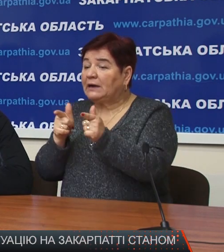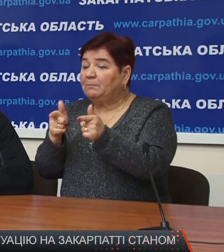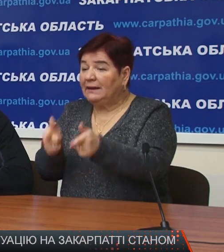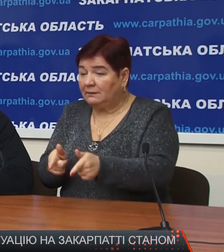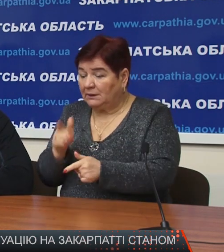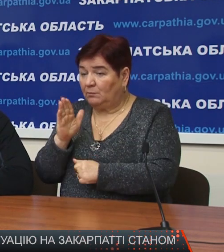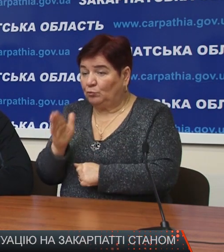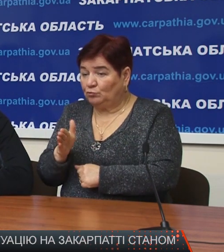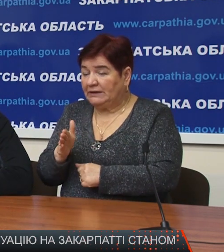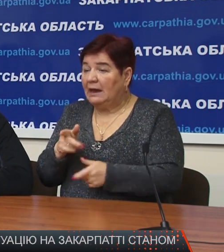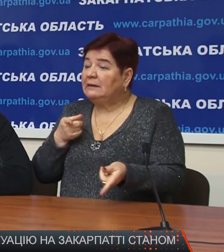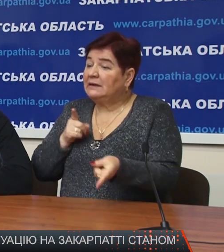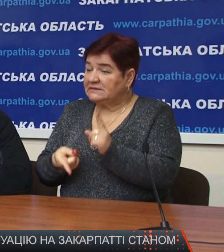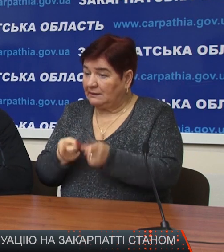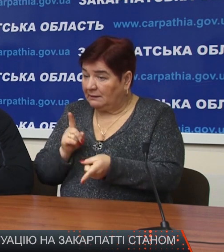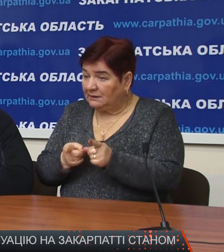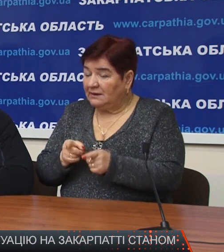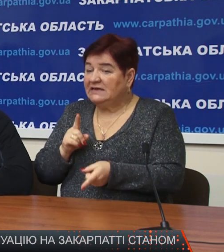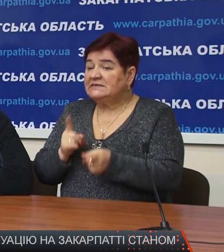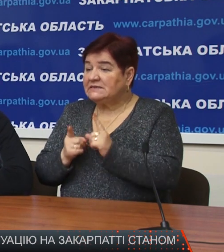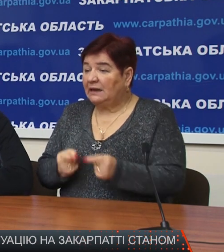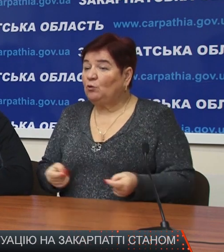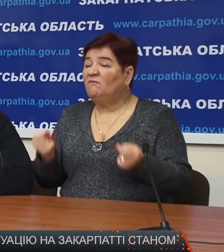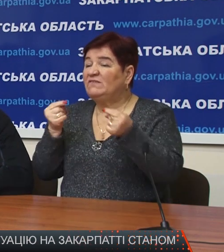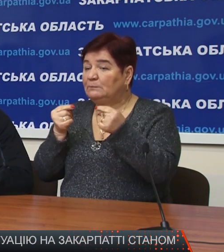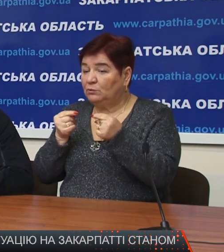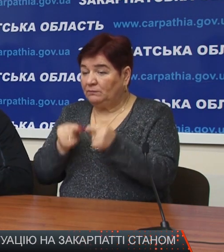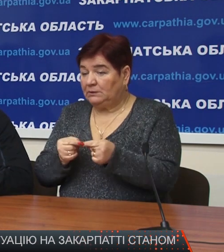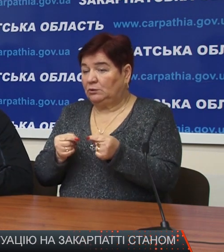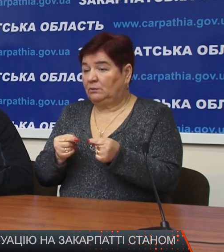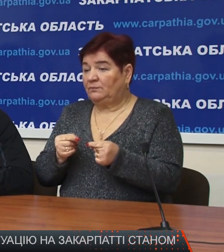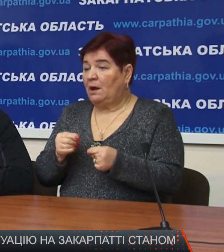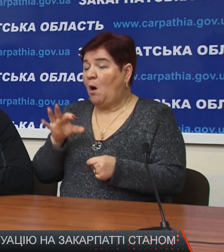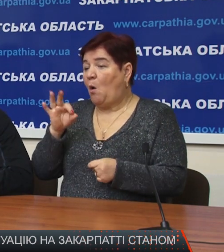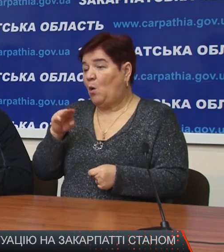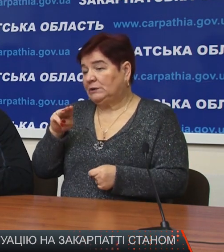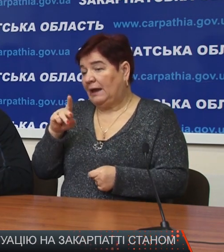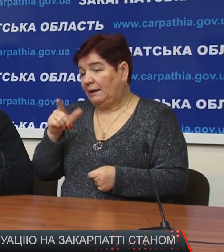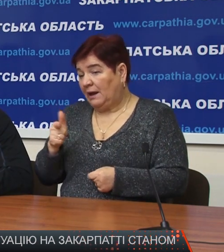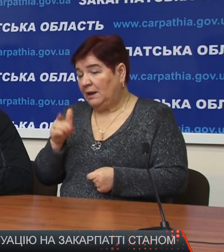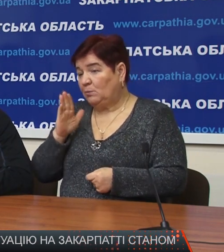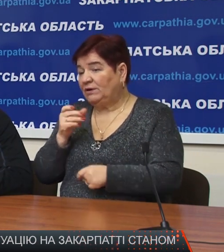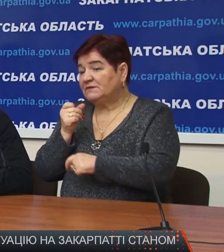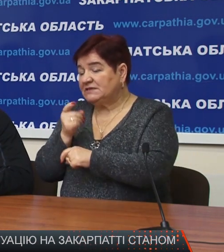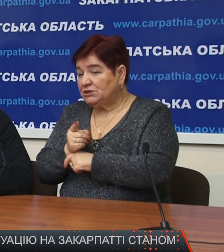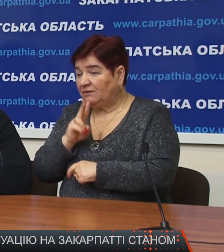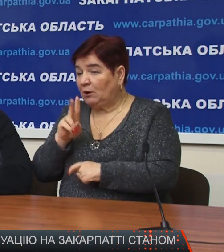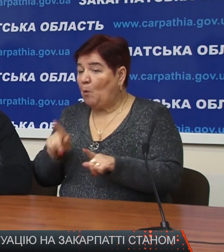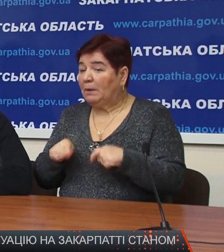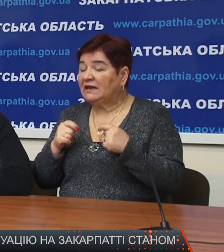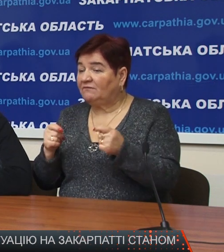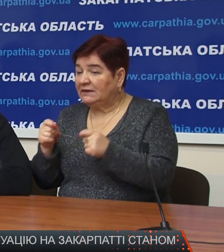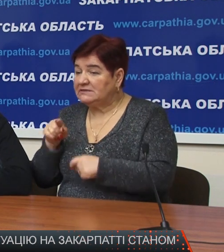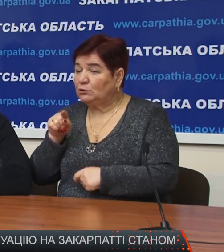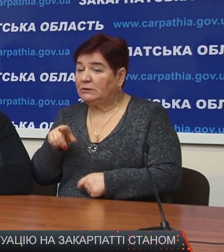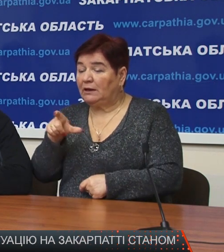Ну, по-перше, вони будуть на склад, зі складу відповідно вже в ОТГ, і там буде визначатися, яким чином вони будуть передаватися до